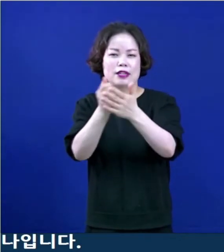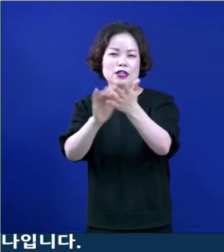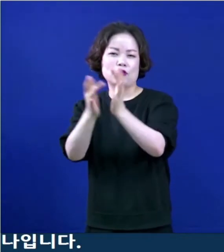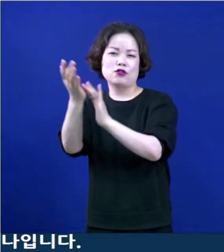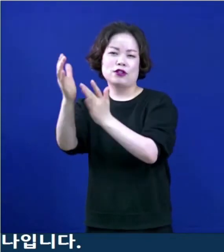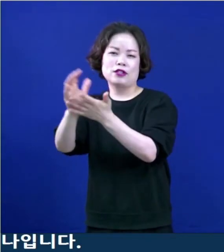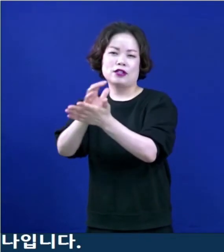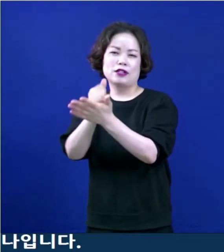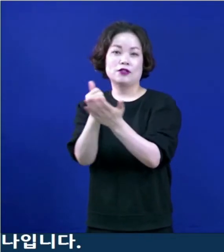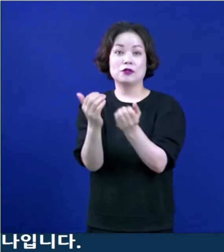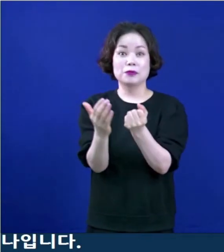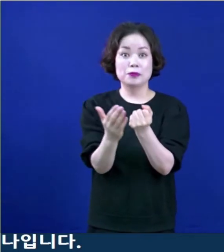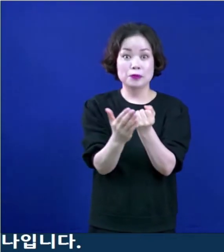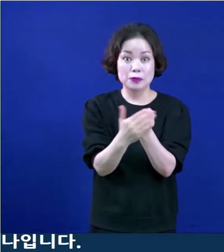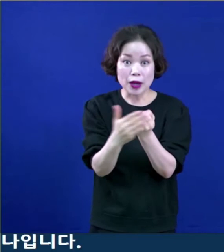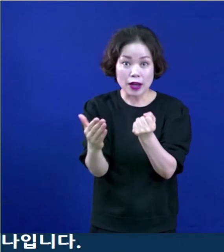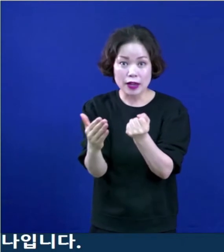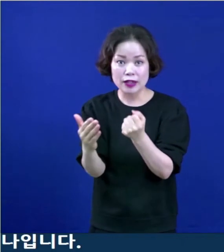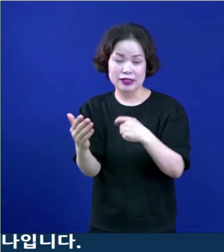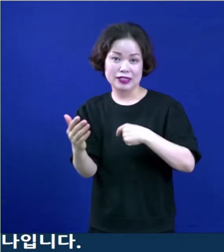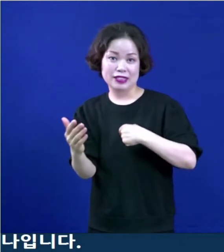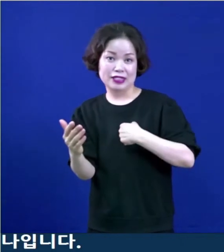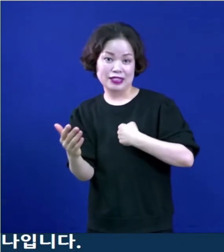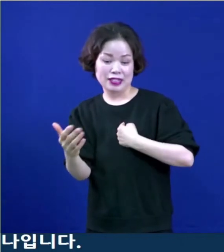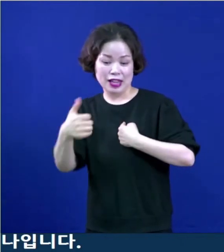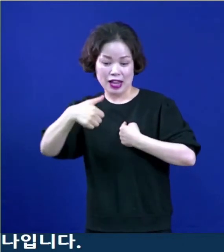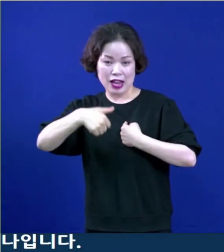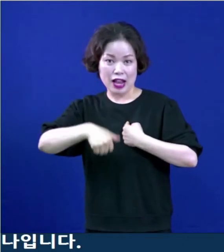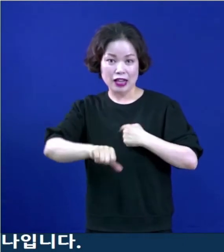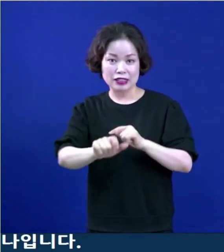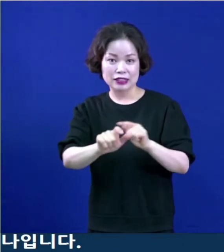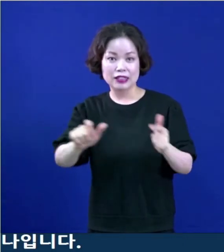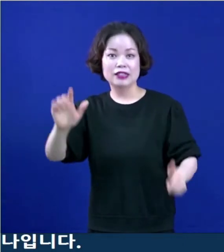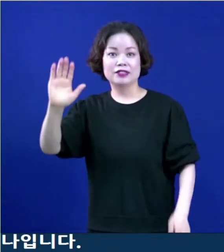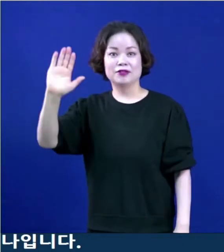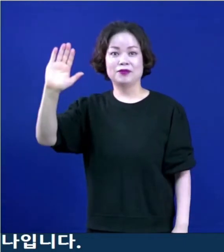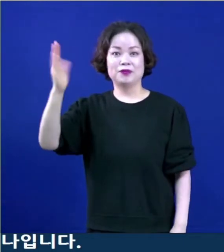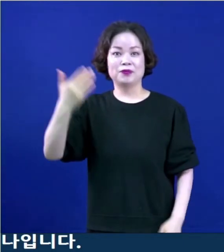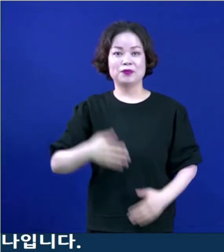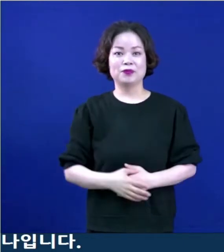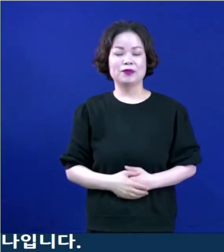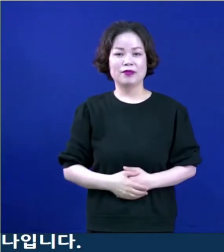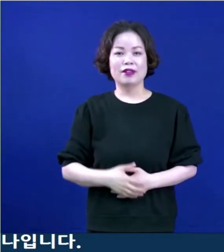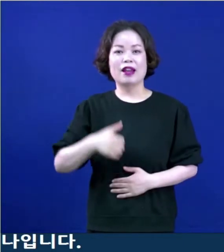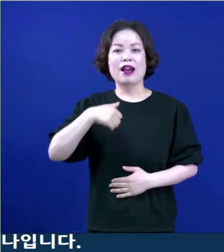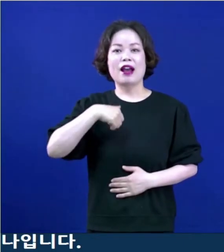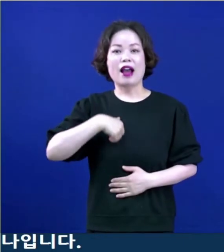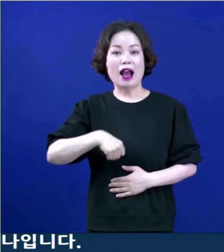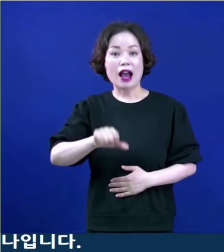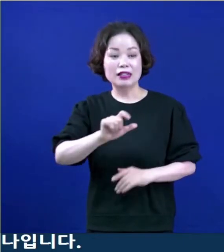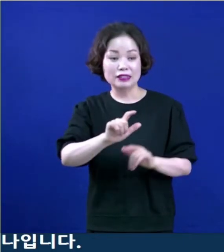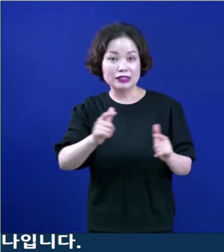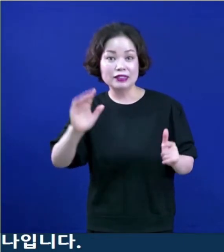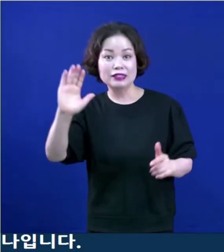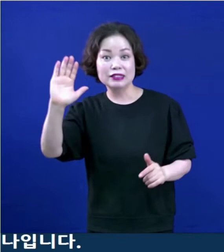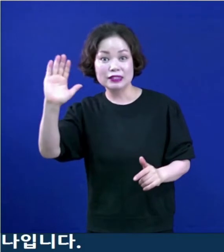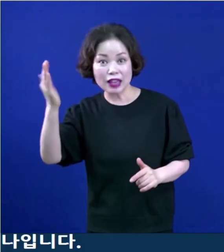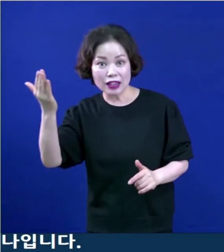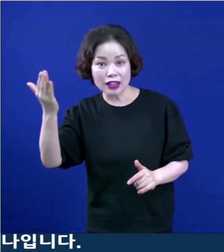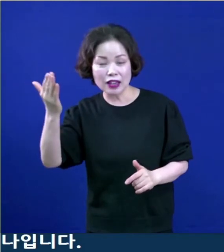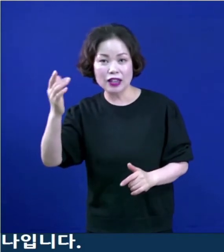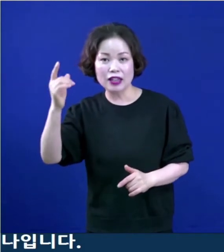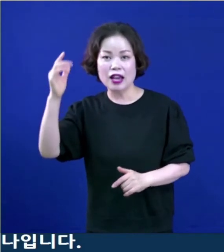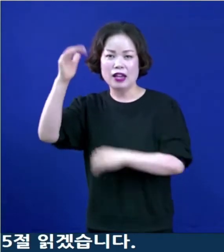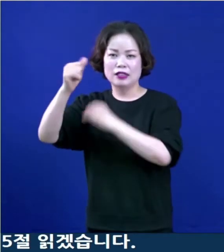그리스도로 말미암아 자기의 아들들이 되게 하셨으니, 아들들이 되게 한 것이